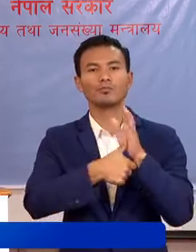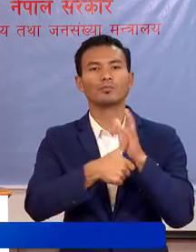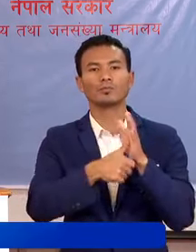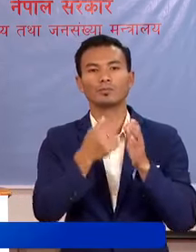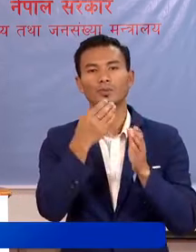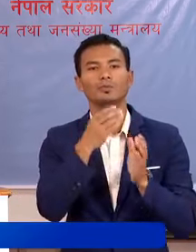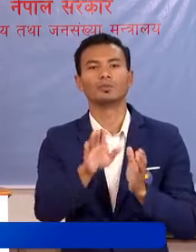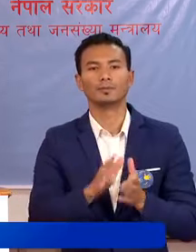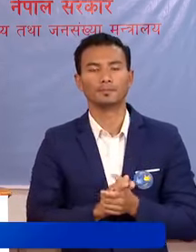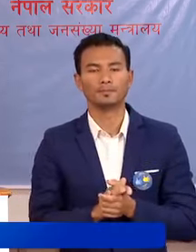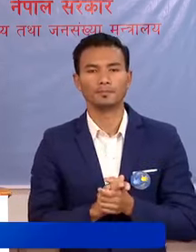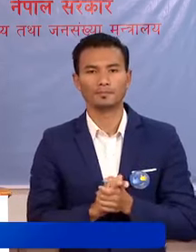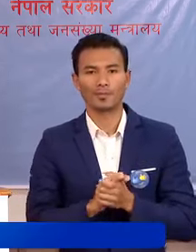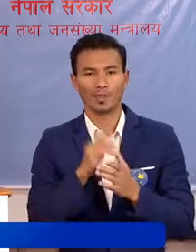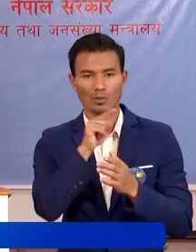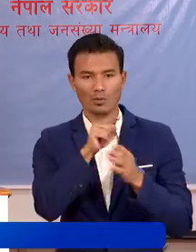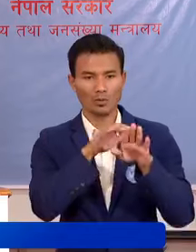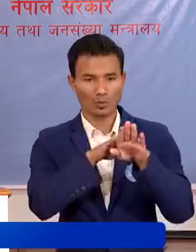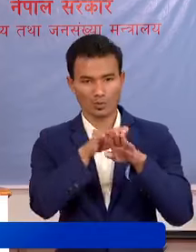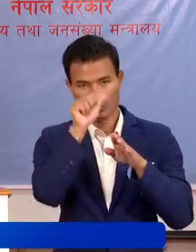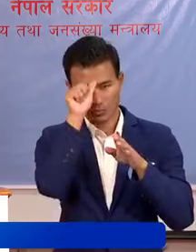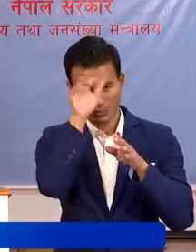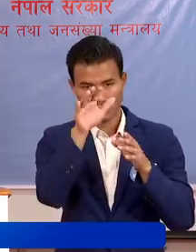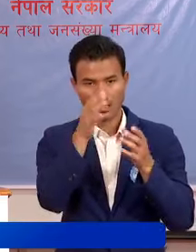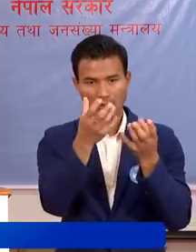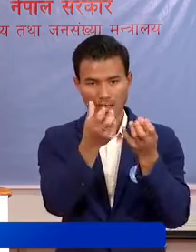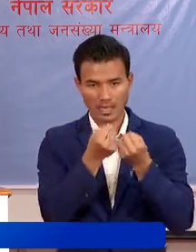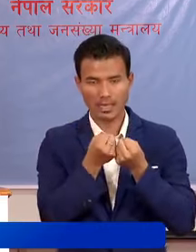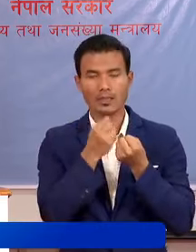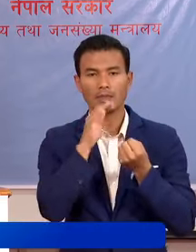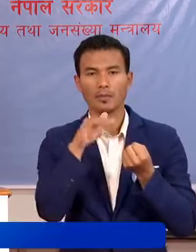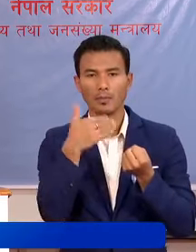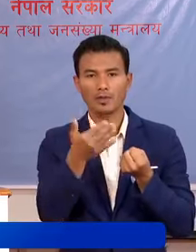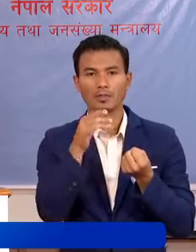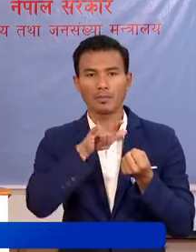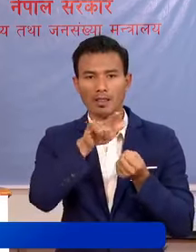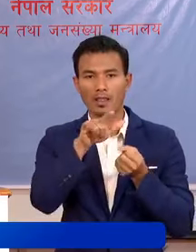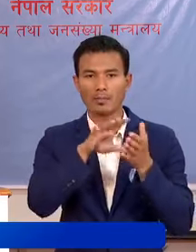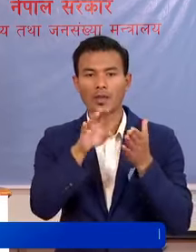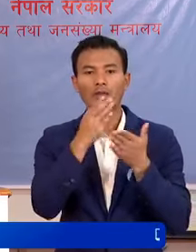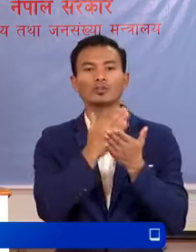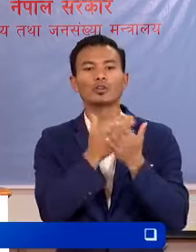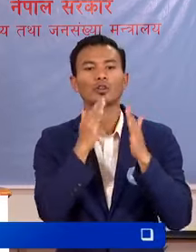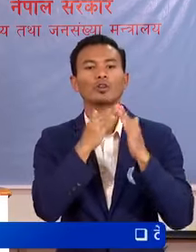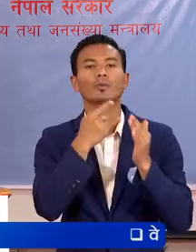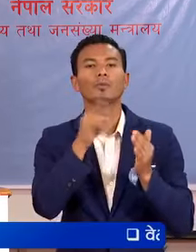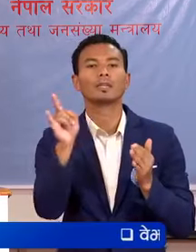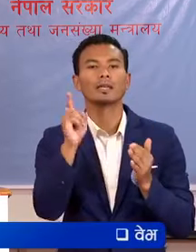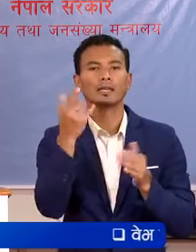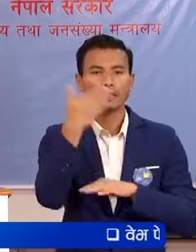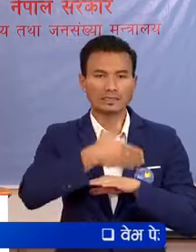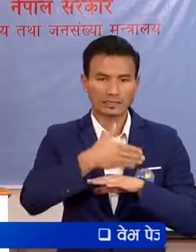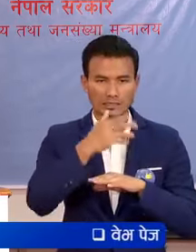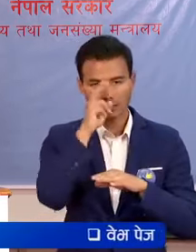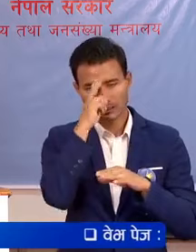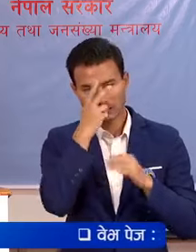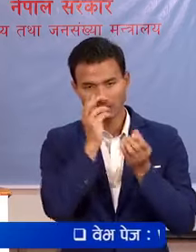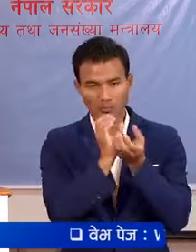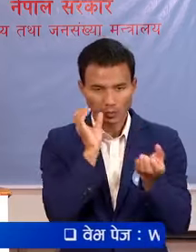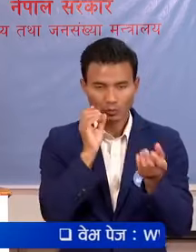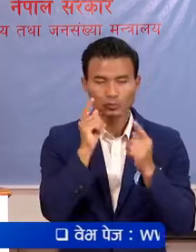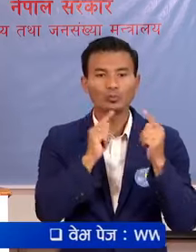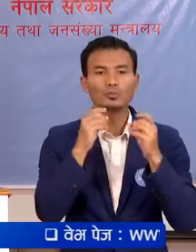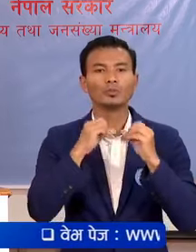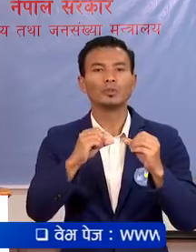यहार को इन्फरमेशन लीज आगे पची वहार रूत्य प्लेन बाट कसरी घर जानुबौऌँ परक्सिवाद जानुबौँ आथा कसरी